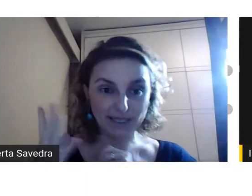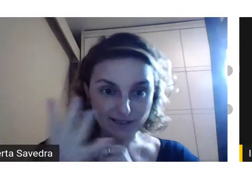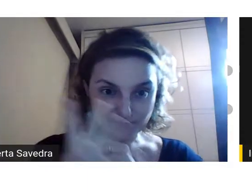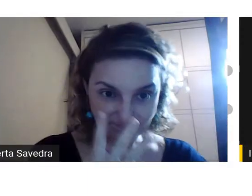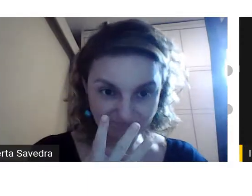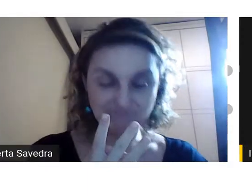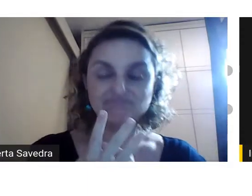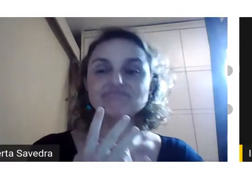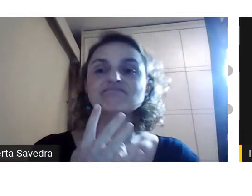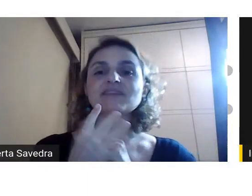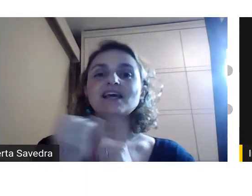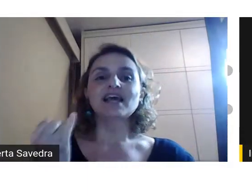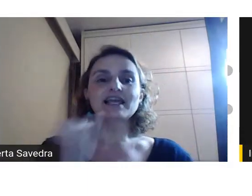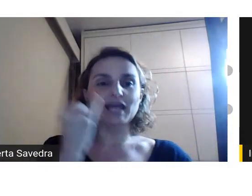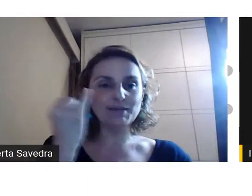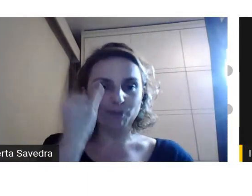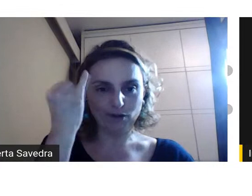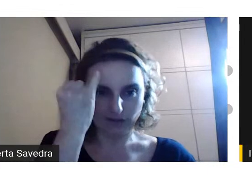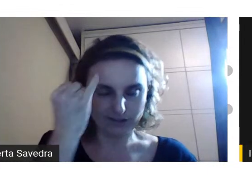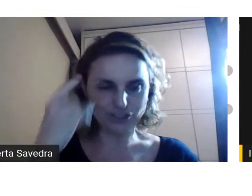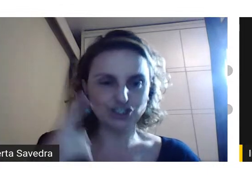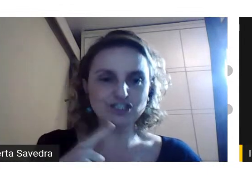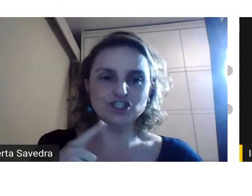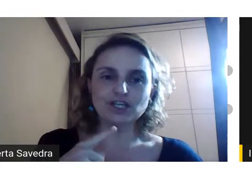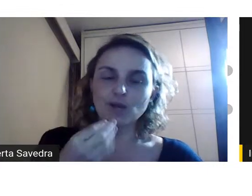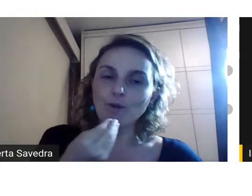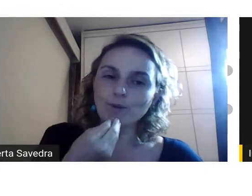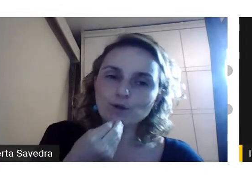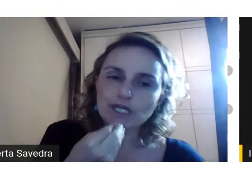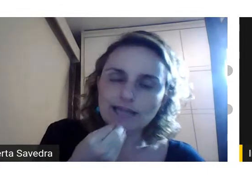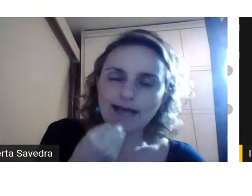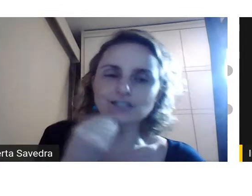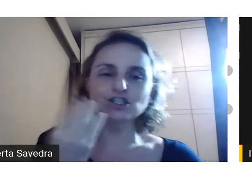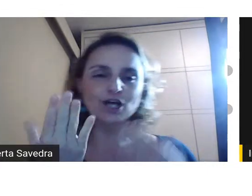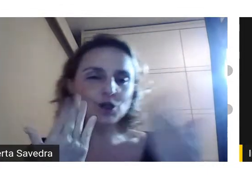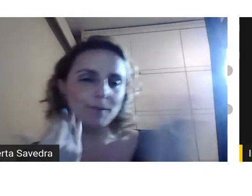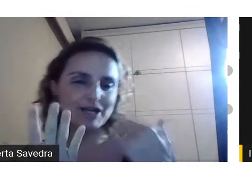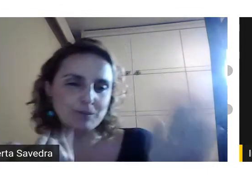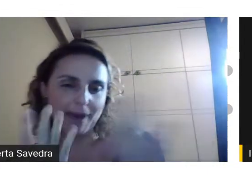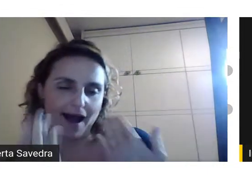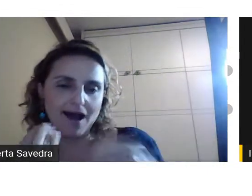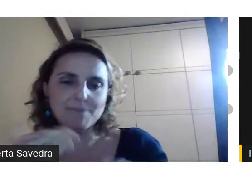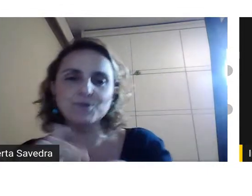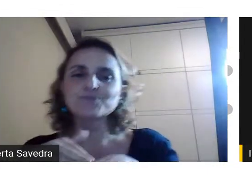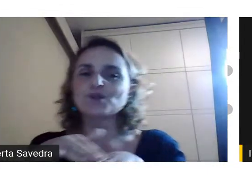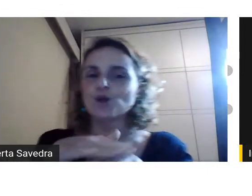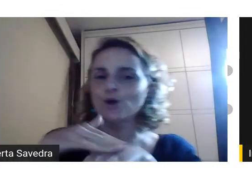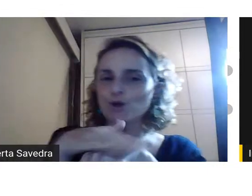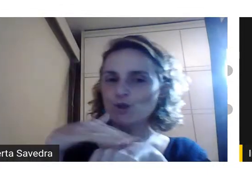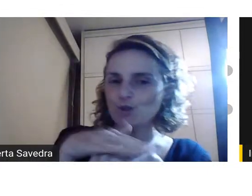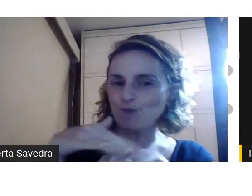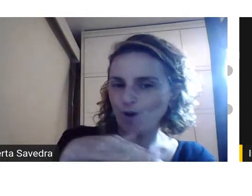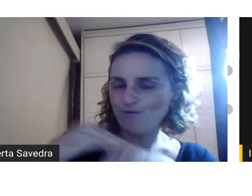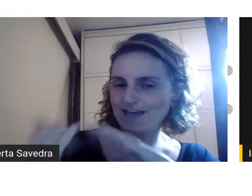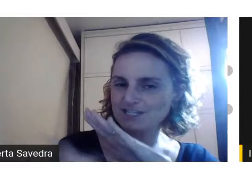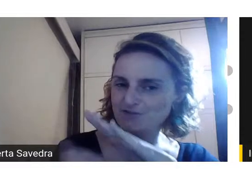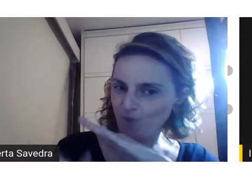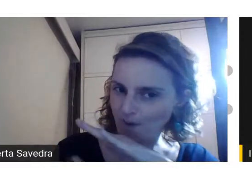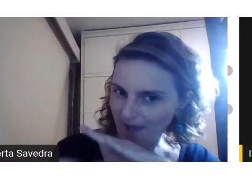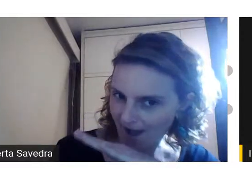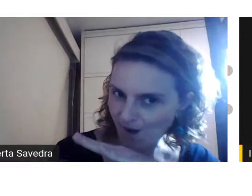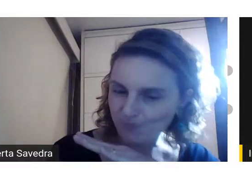e Principalmente nesse período que estamos passando da pandemia nós estamos tendo uma